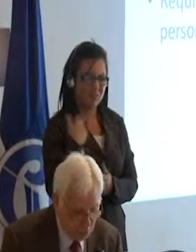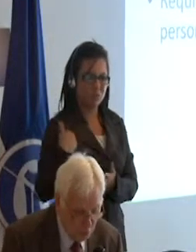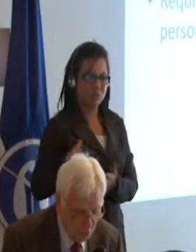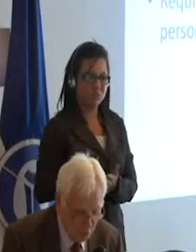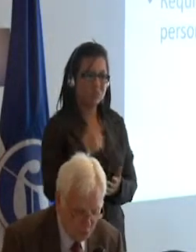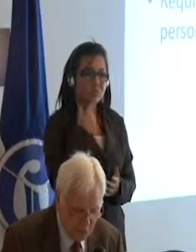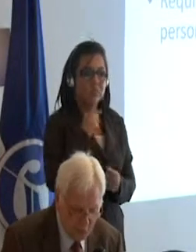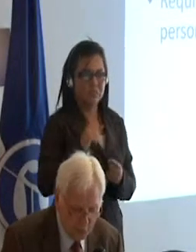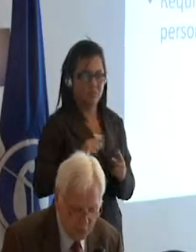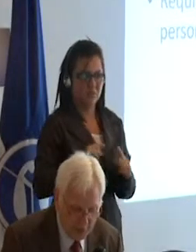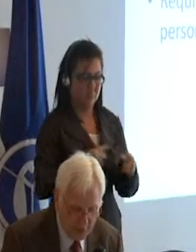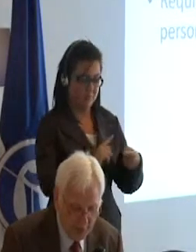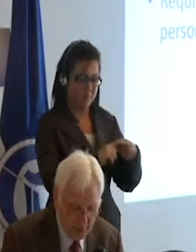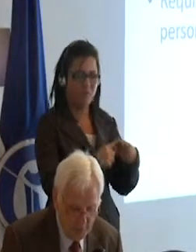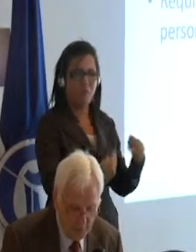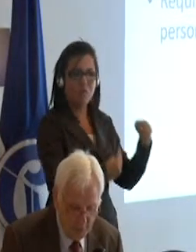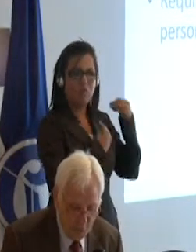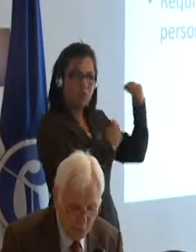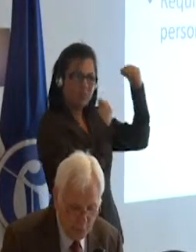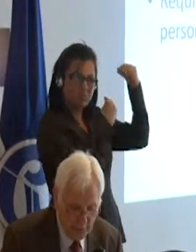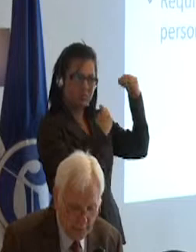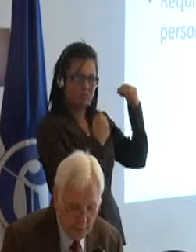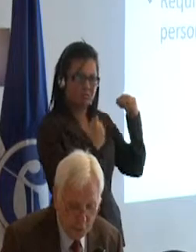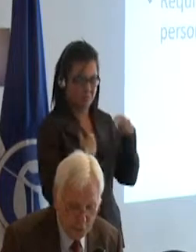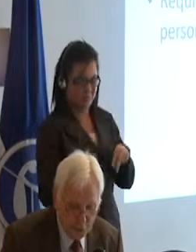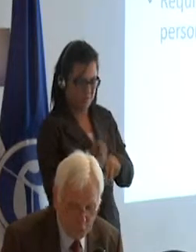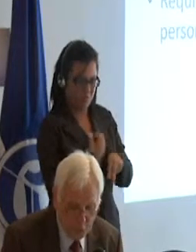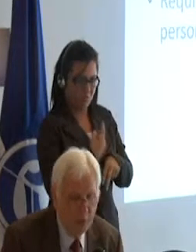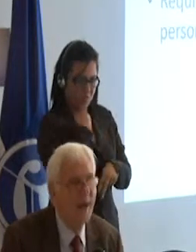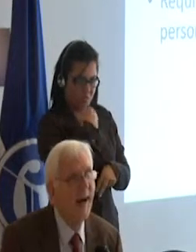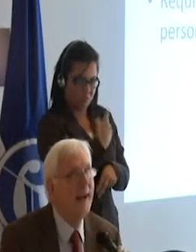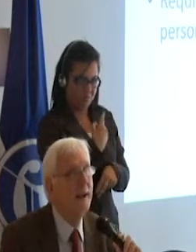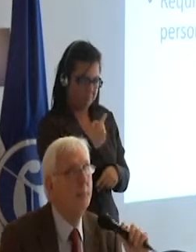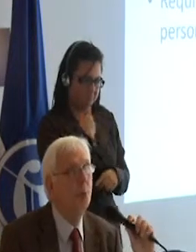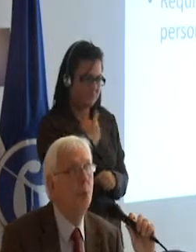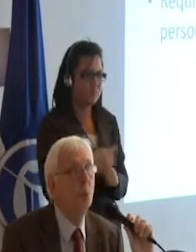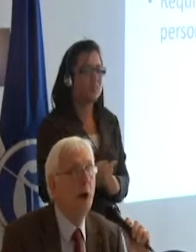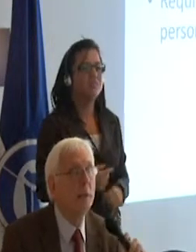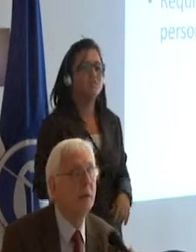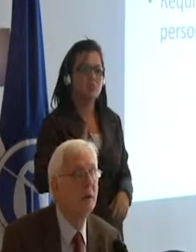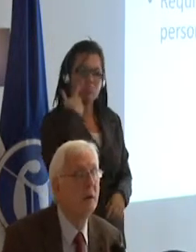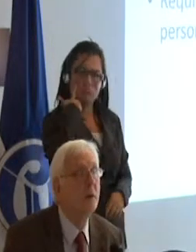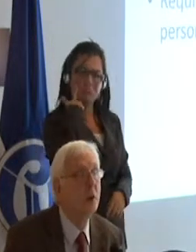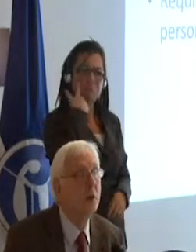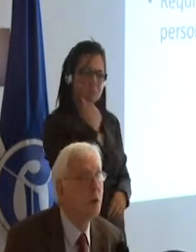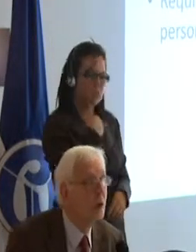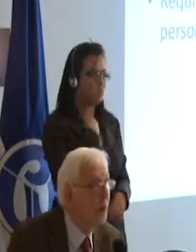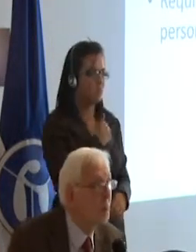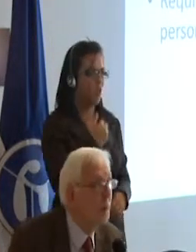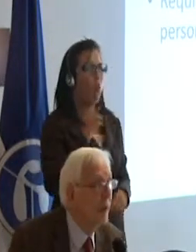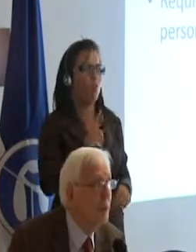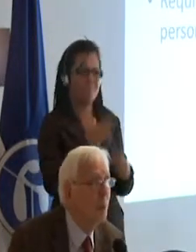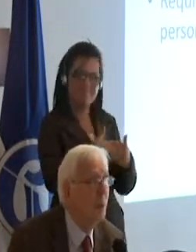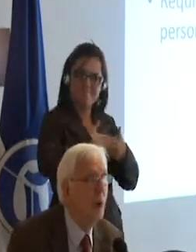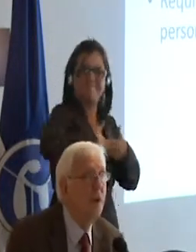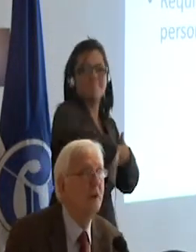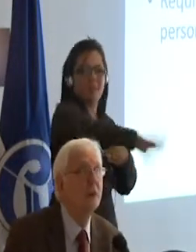una formación incidente. Una docente dijo: me parece muy bien y me gustaría ir mucho más